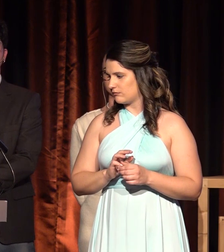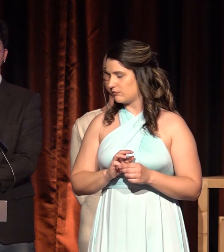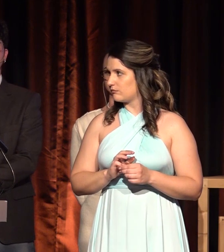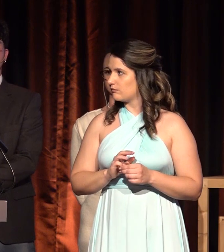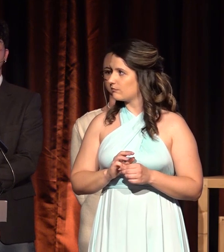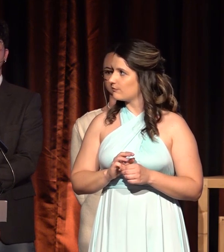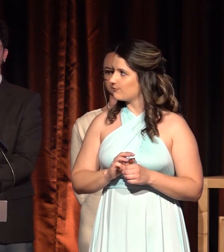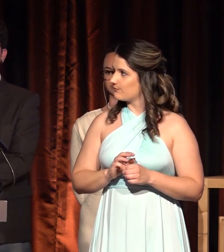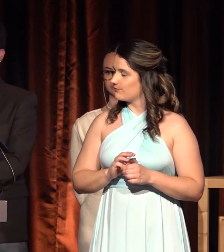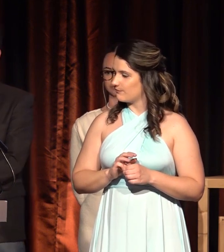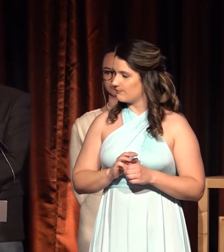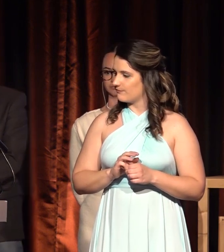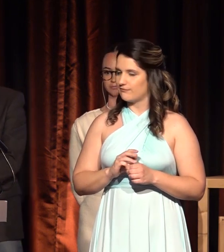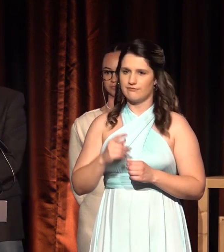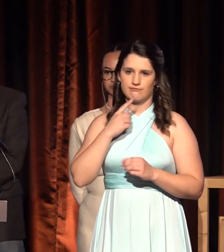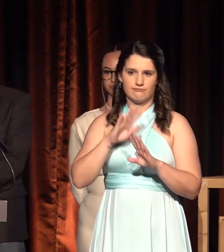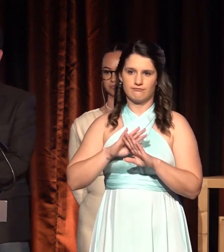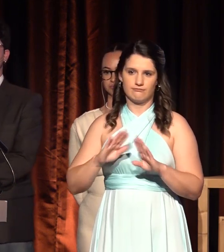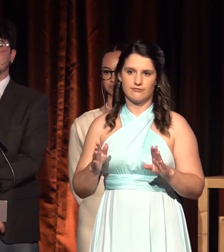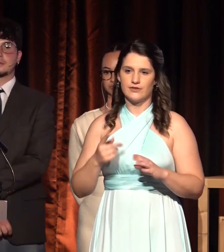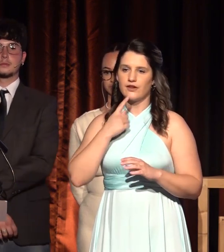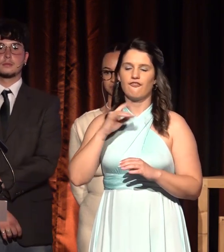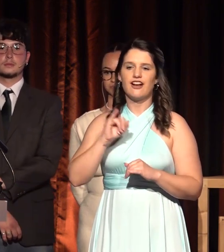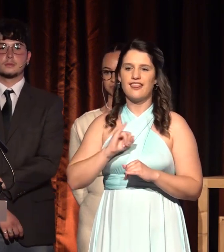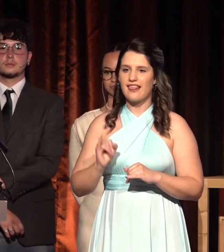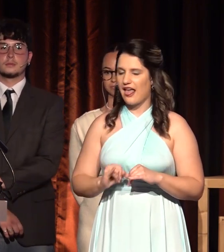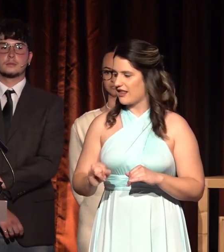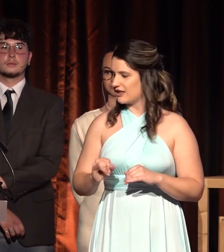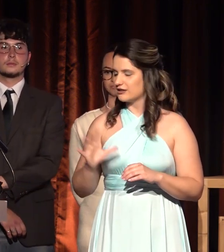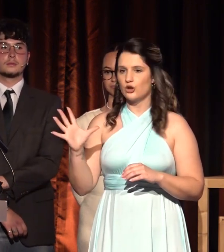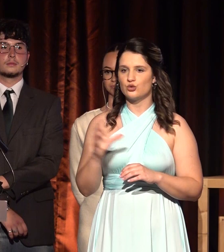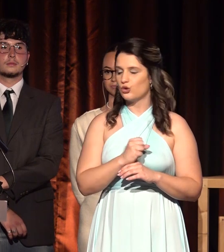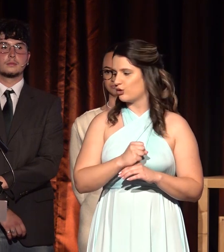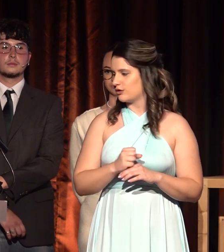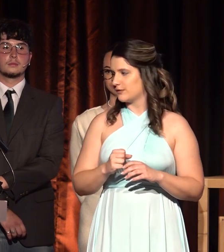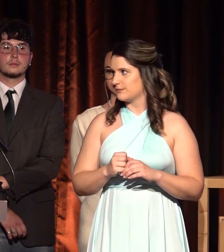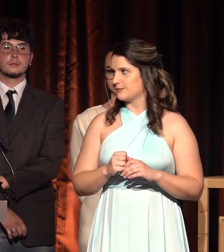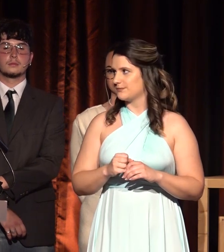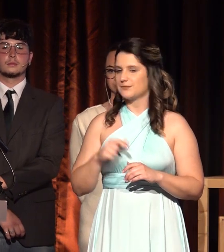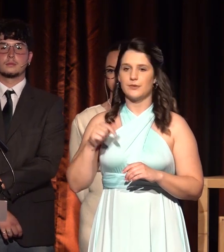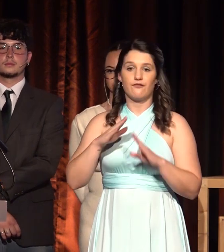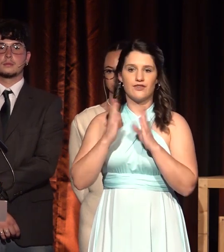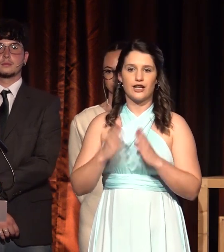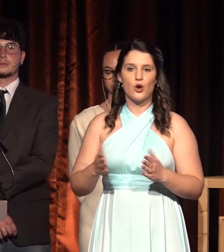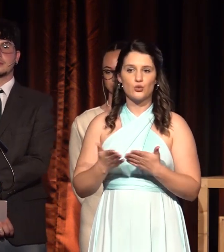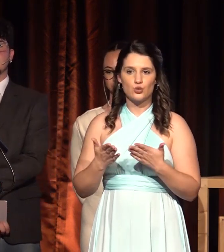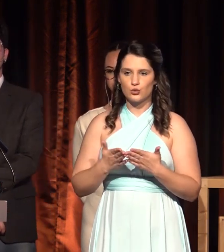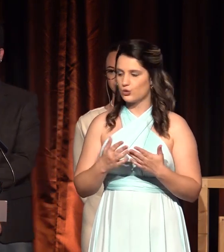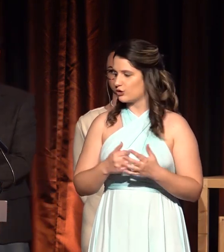meva banda, res més, només felicitar-vos a totes, felicitar-vos a tots per aquesta graduació